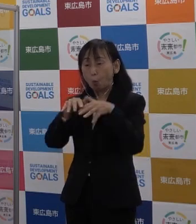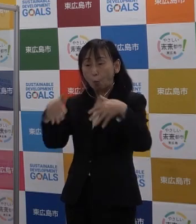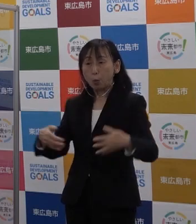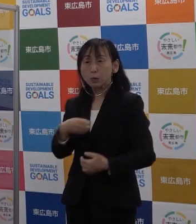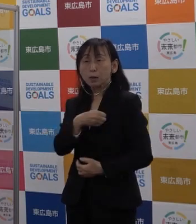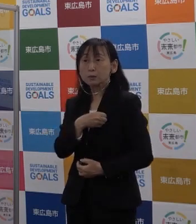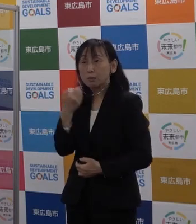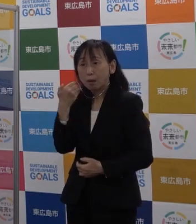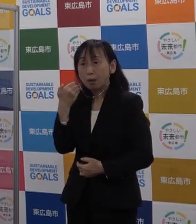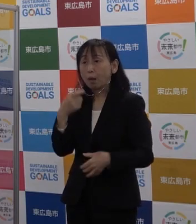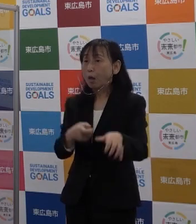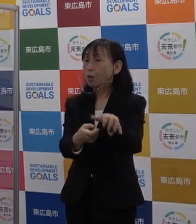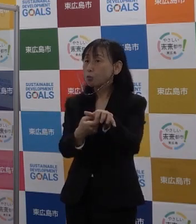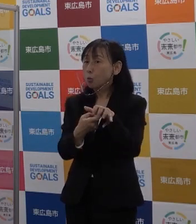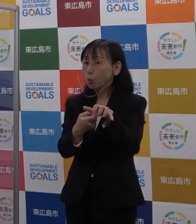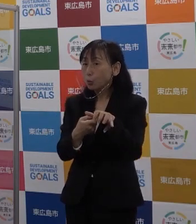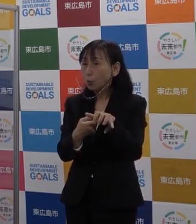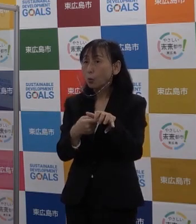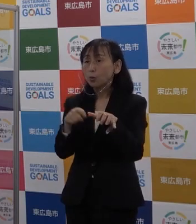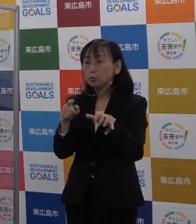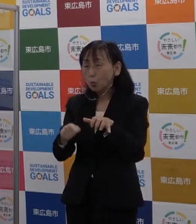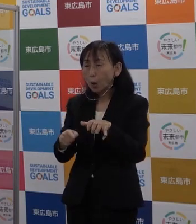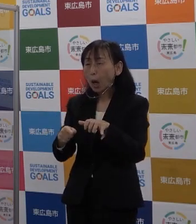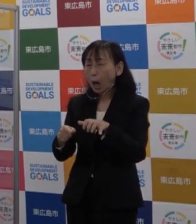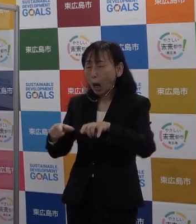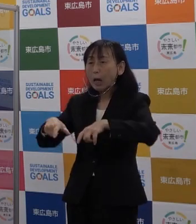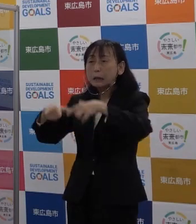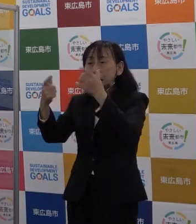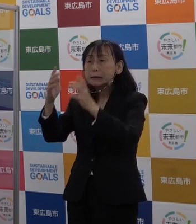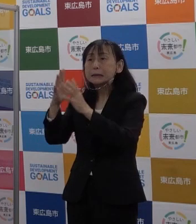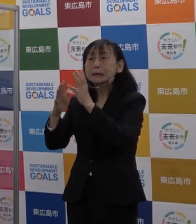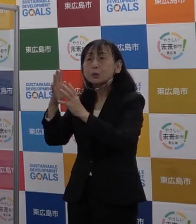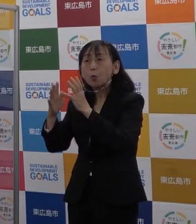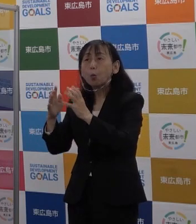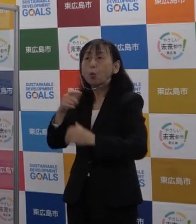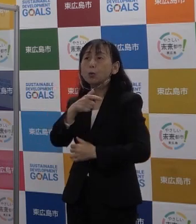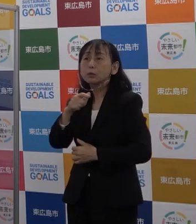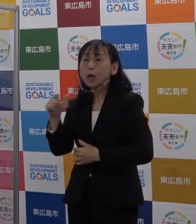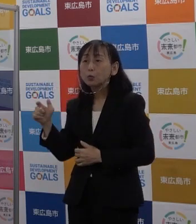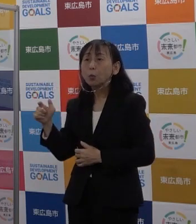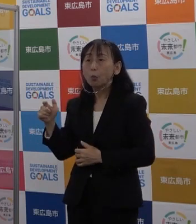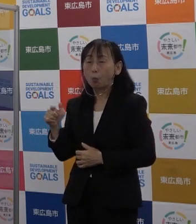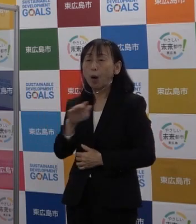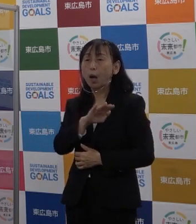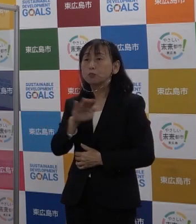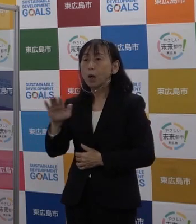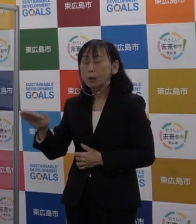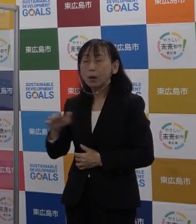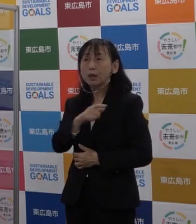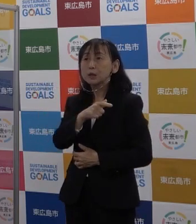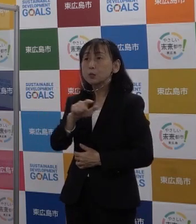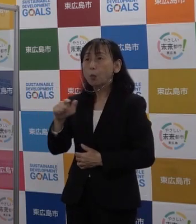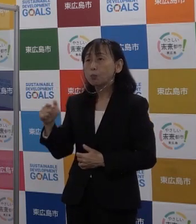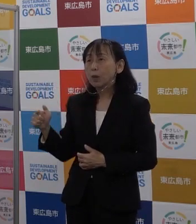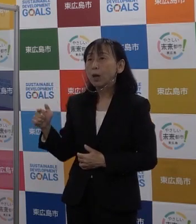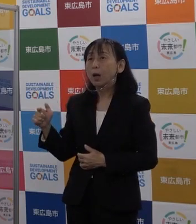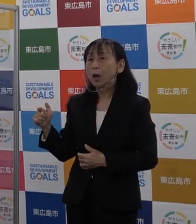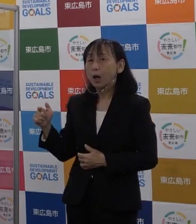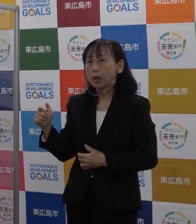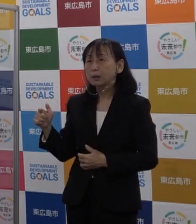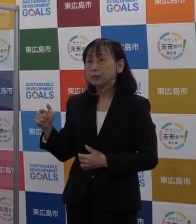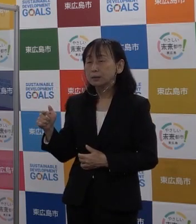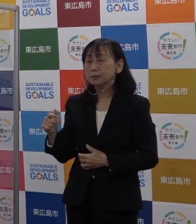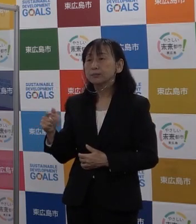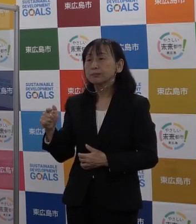は農業者であるとか林業者であるとかいろいろ書いてますから、まあ、こういうその様々な多種